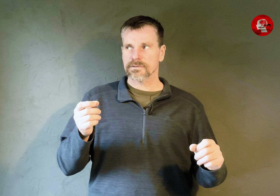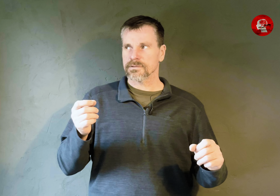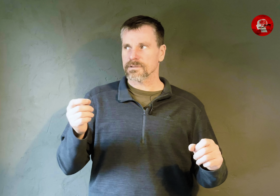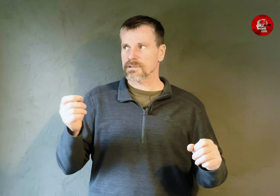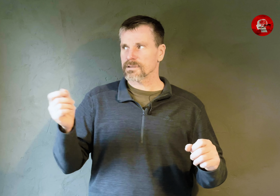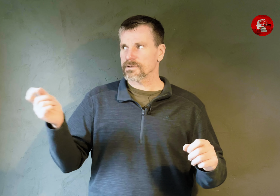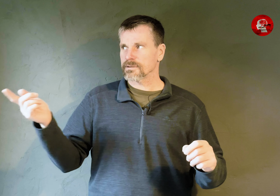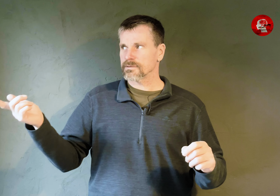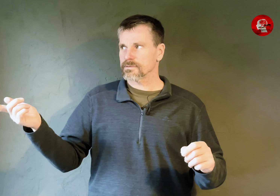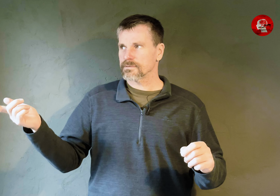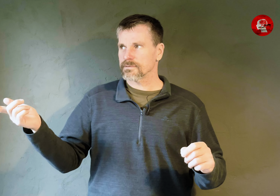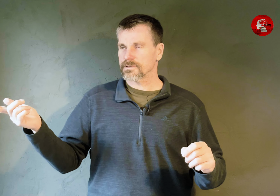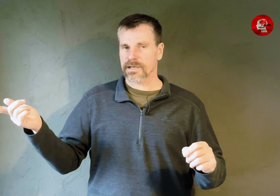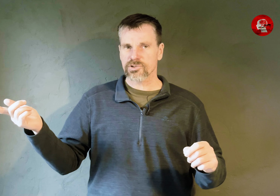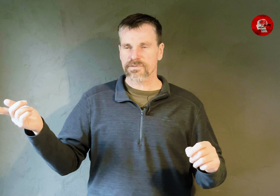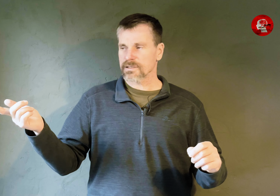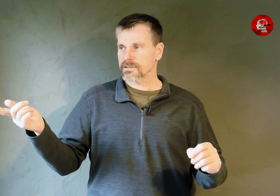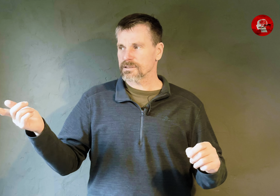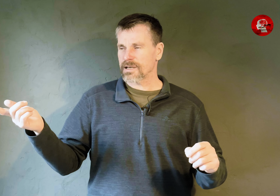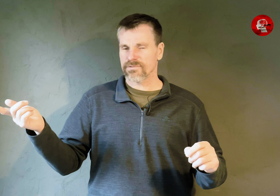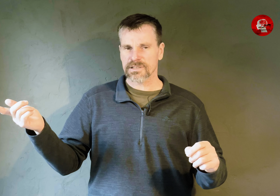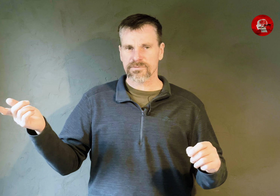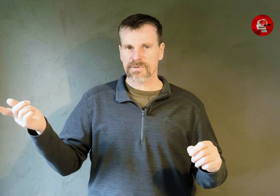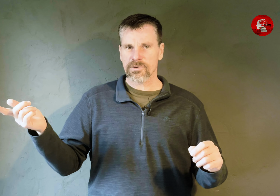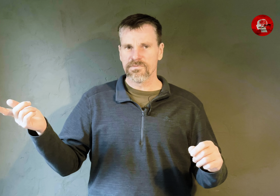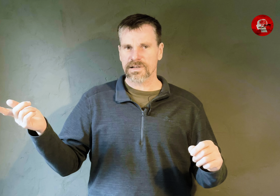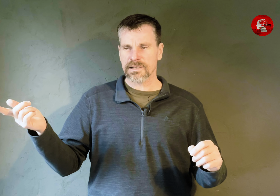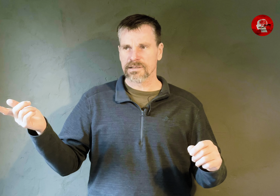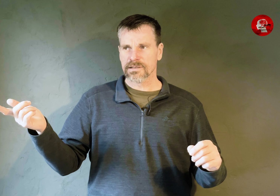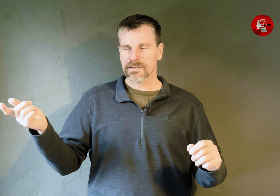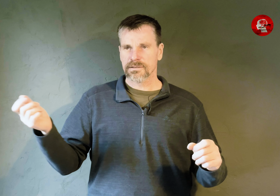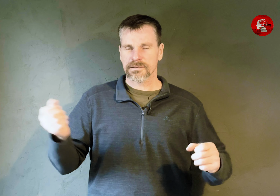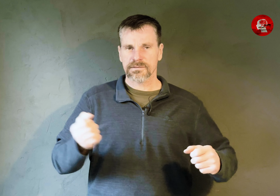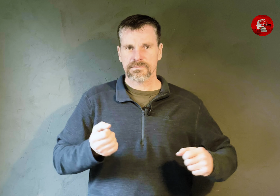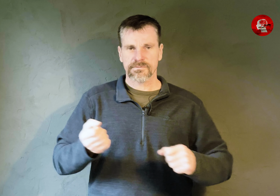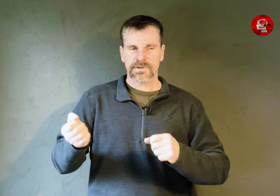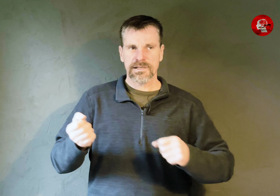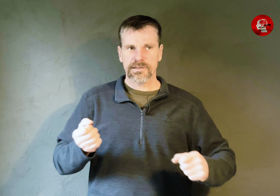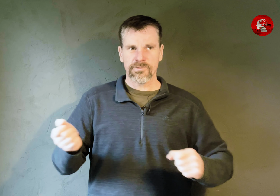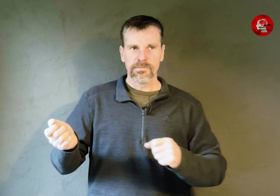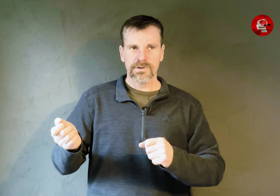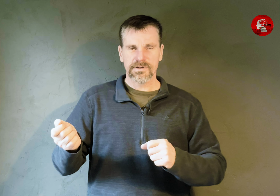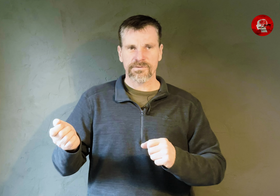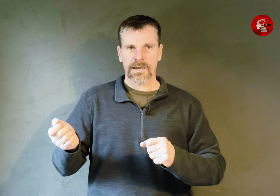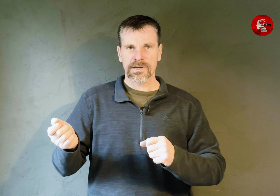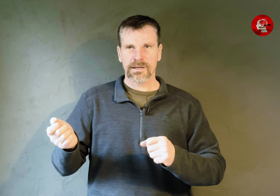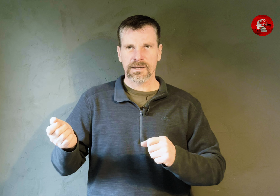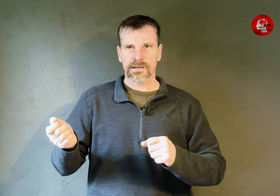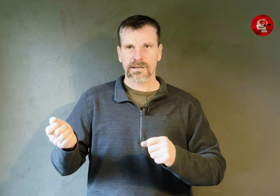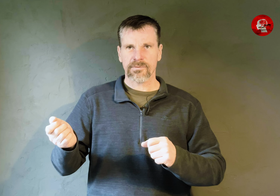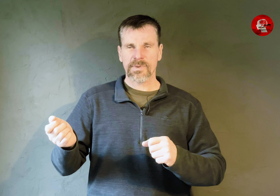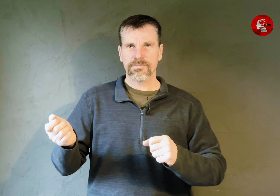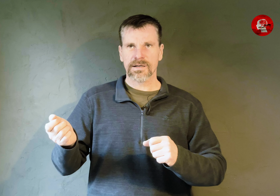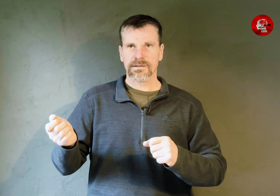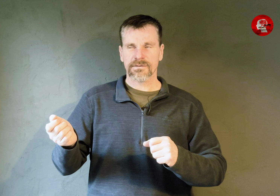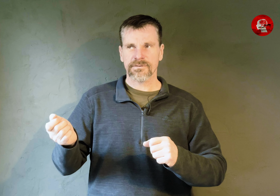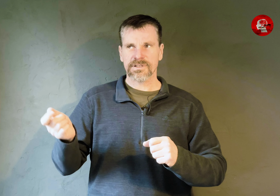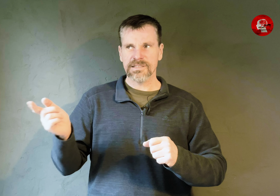und kantenschliff kette haben wir nicht da müssen wir eine umfeilen feilen die um auf einmal im moment mal wenn wir die